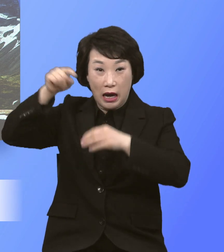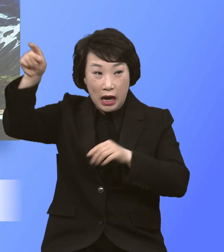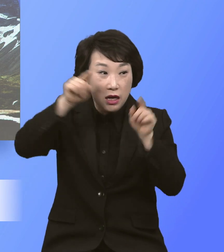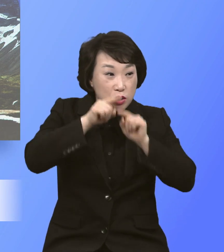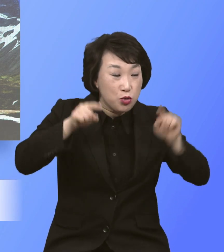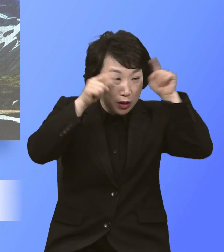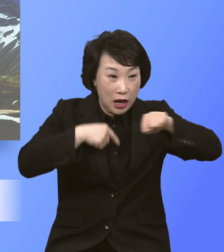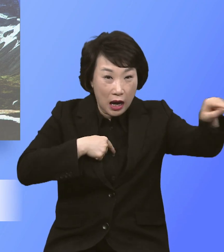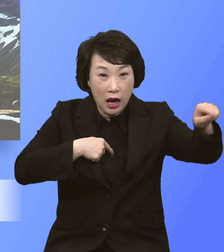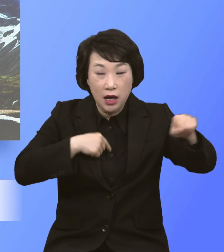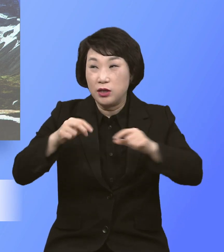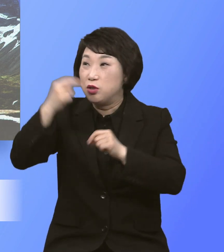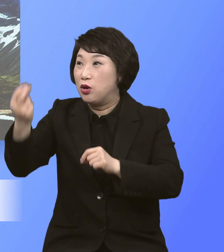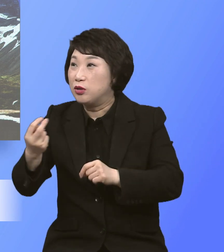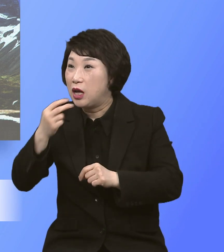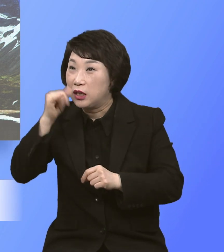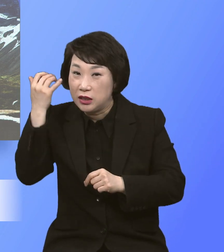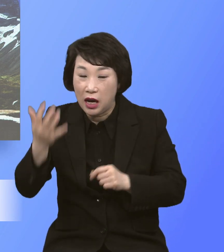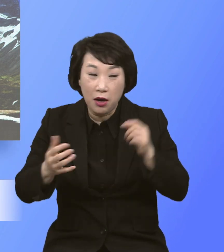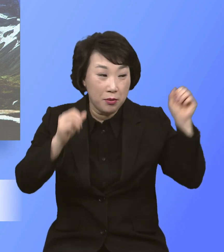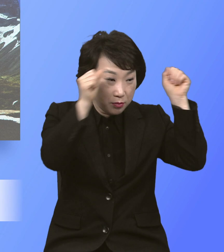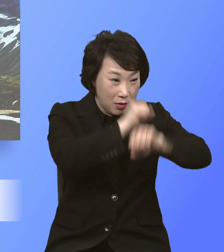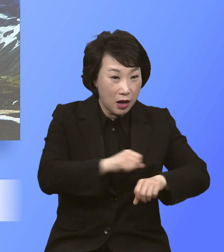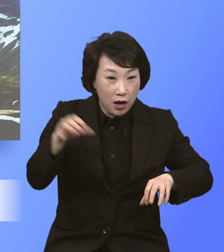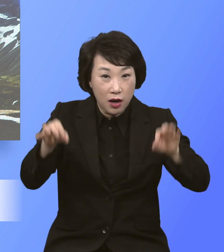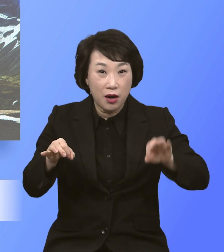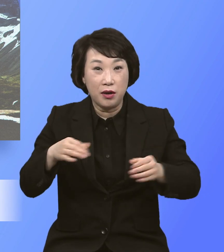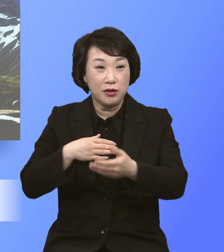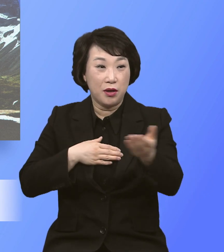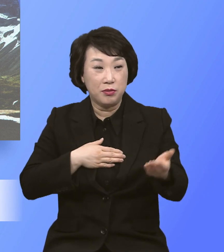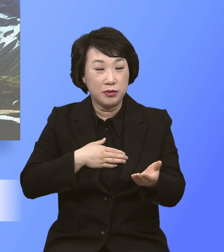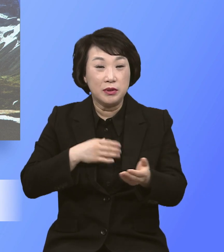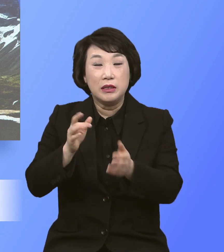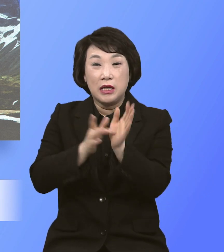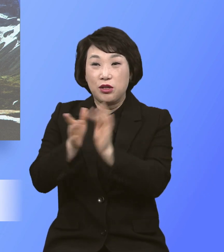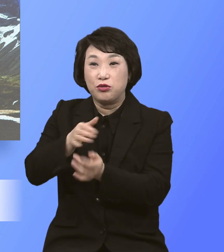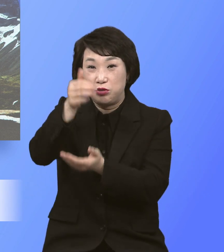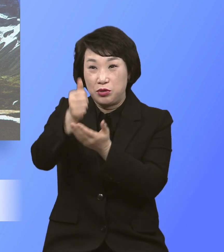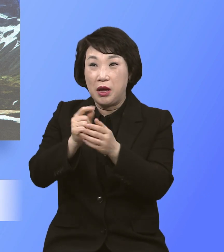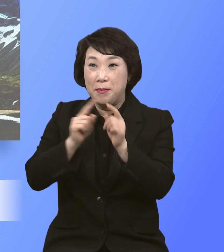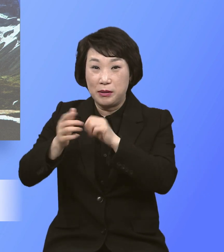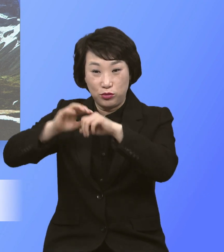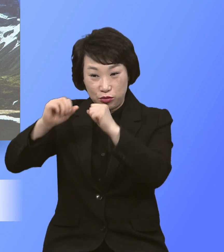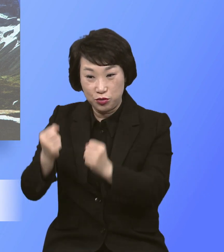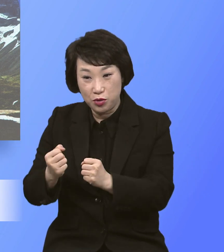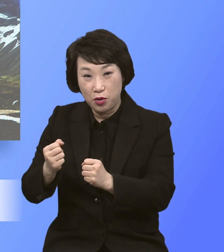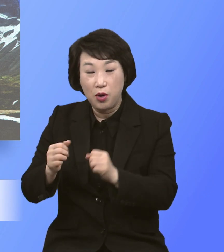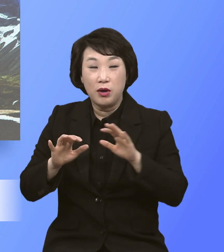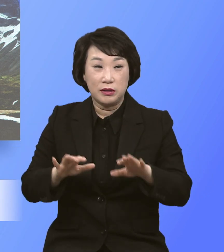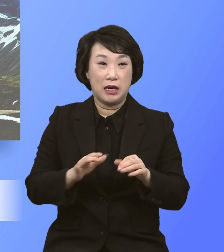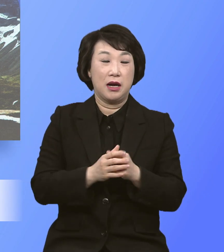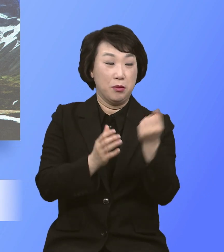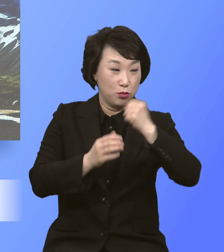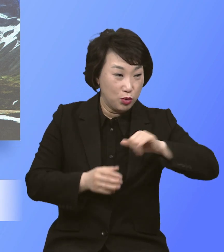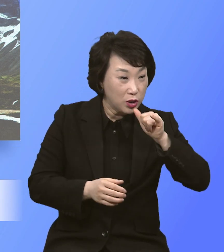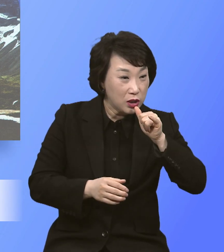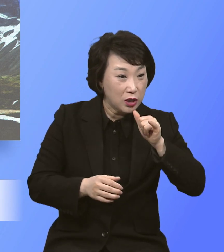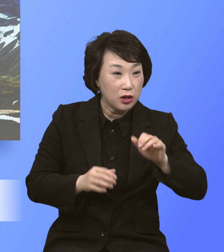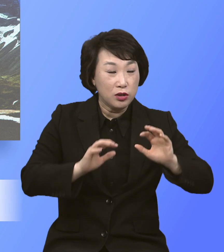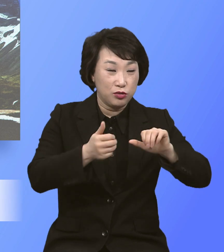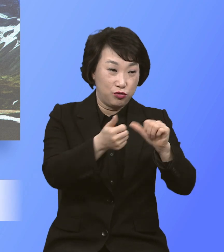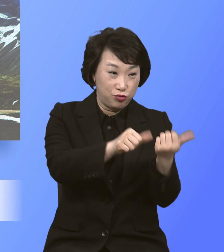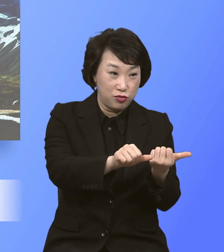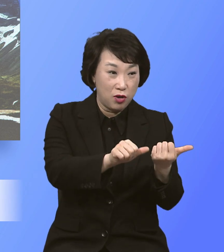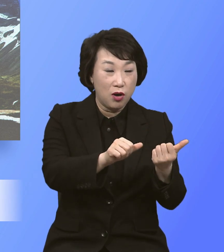가느냐, 영생하느냐 멸망하느냐, 하나님 예수의 말씀에 순종할 것이냐 불순종해서